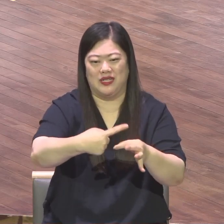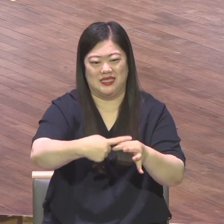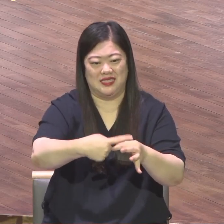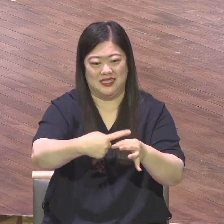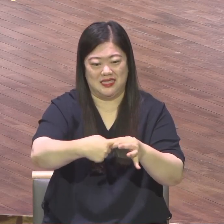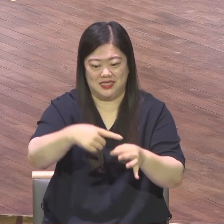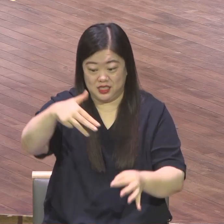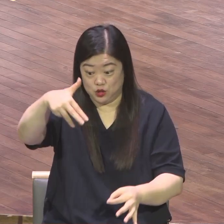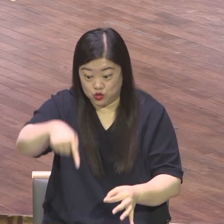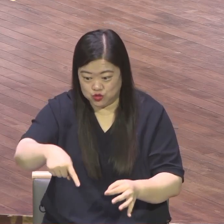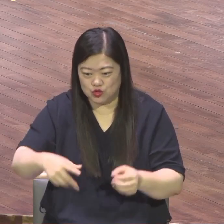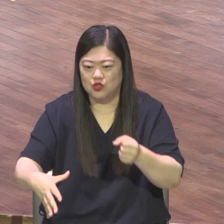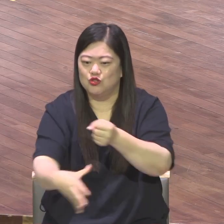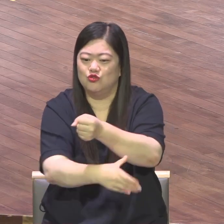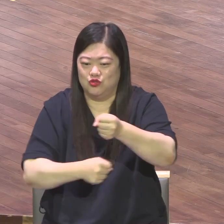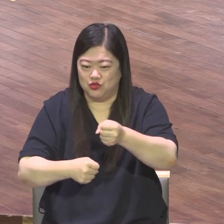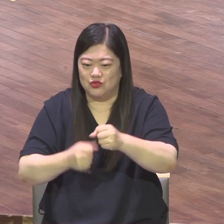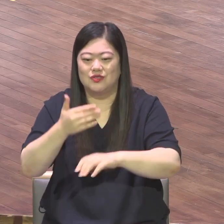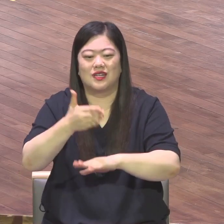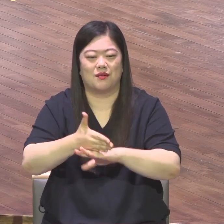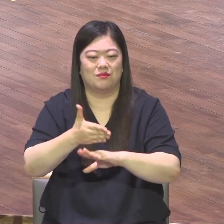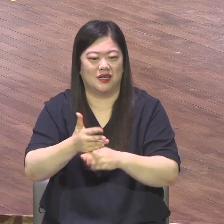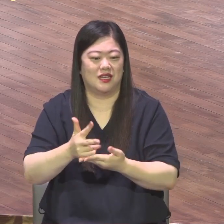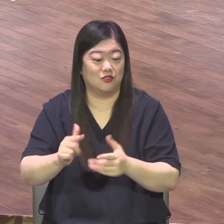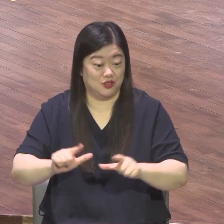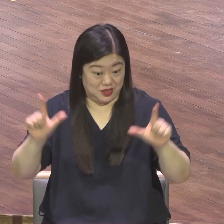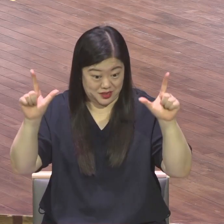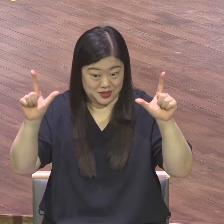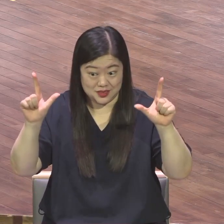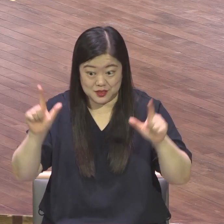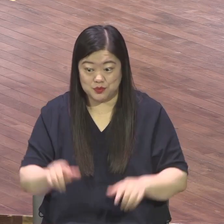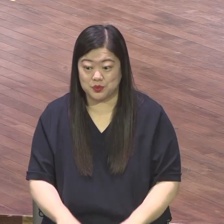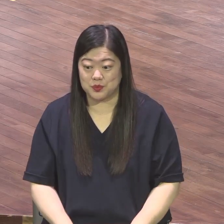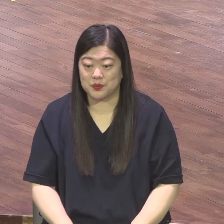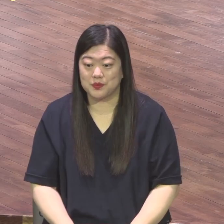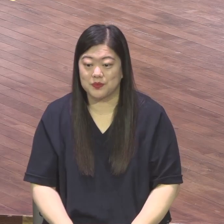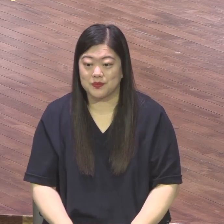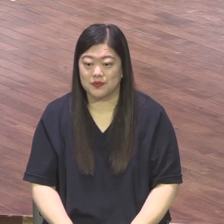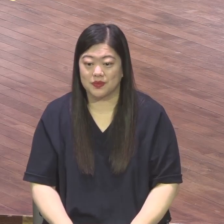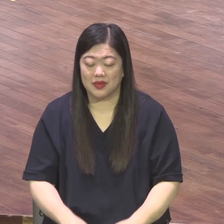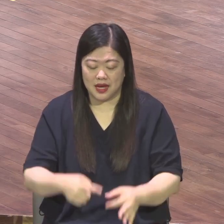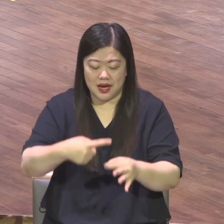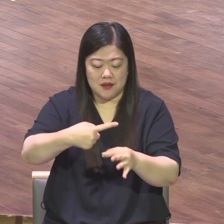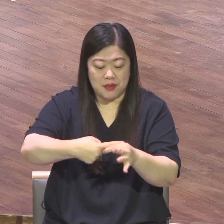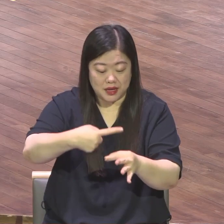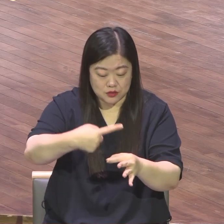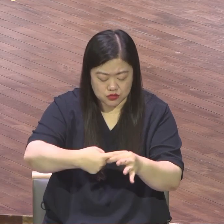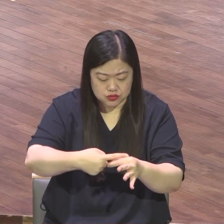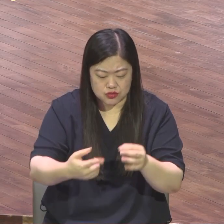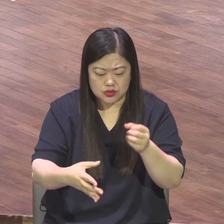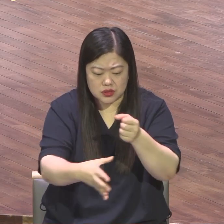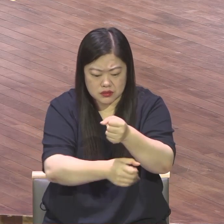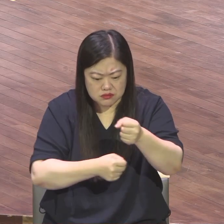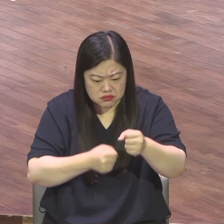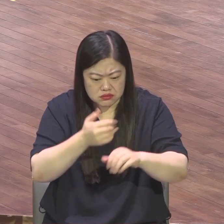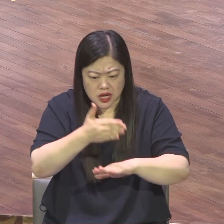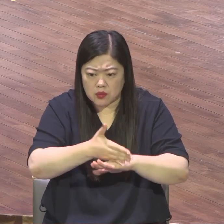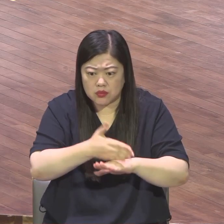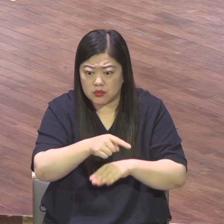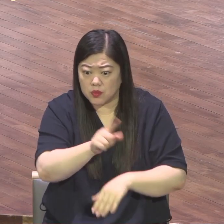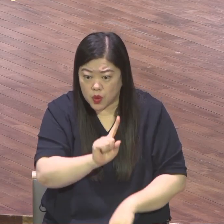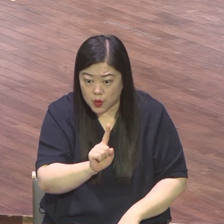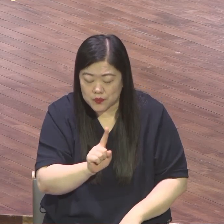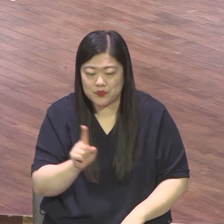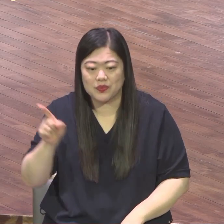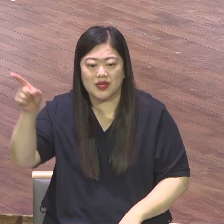추수하고 하나님께 감사드린다. 맥추 감사 주일은 이스라엘 백성들이